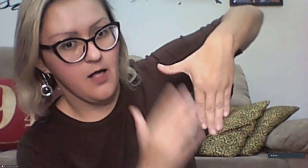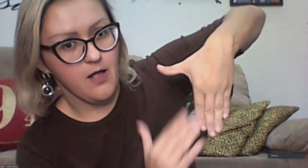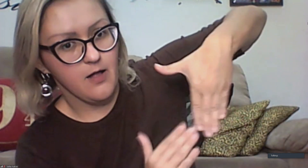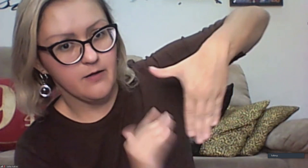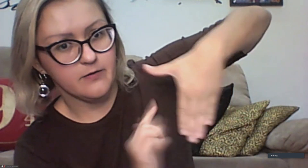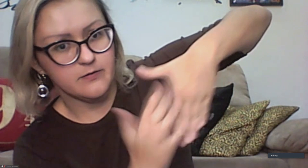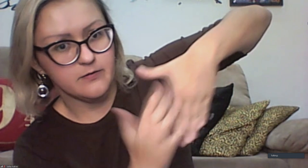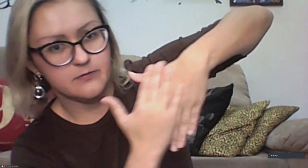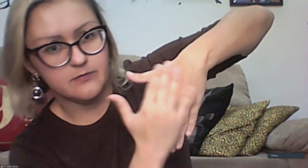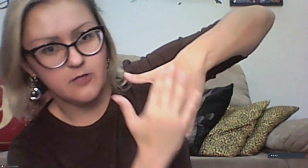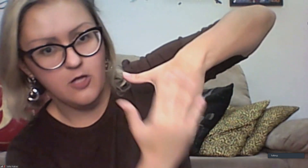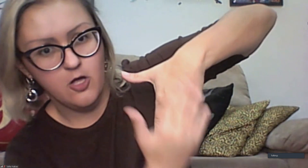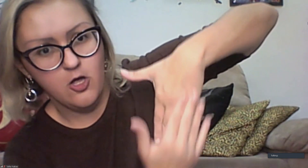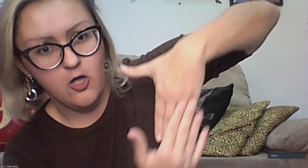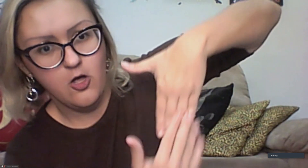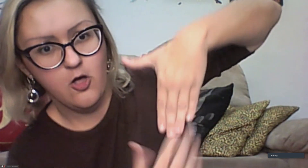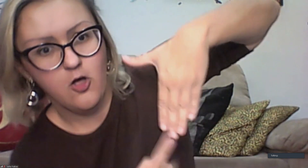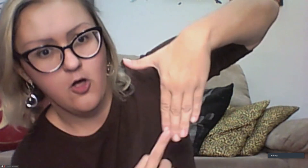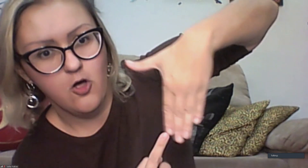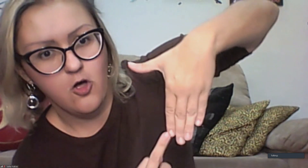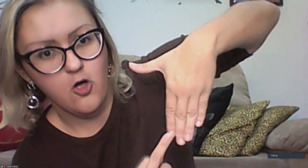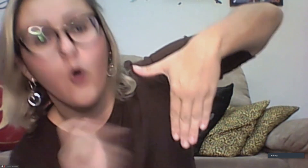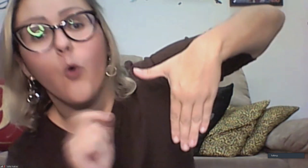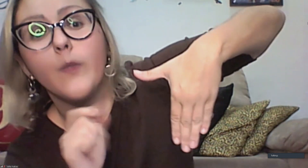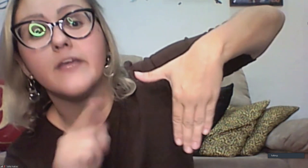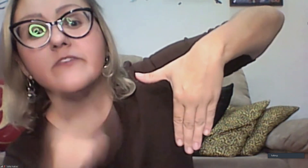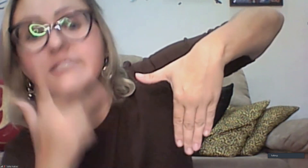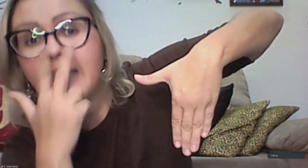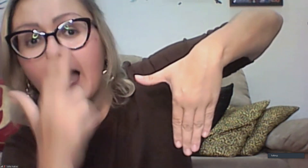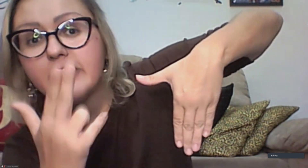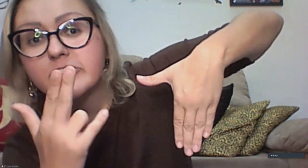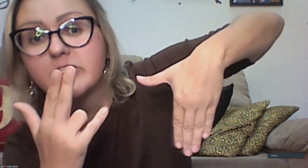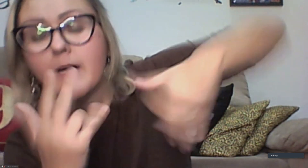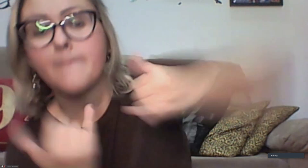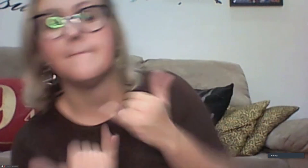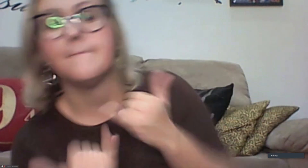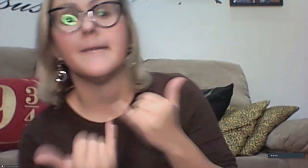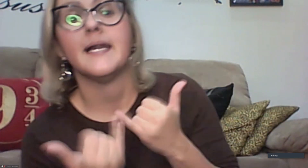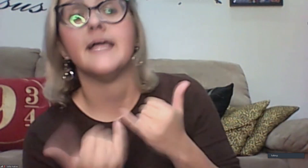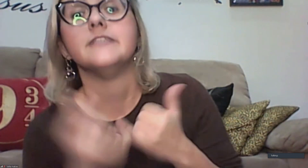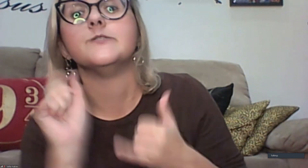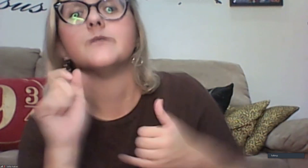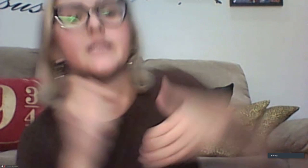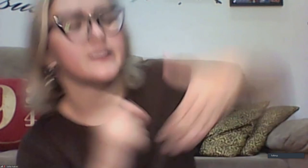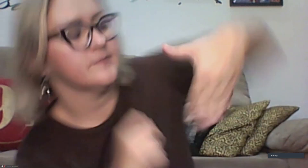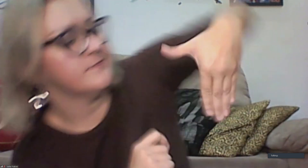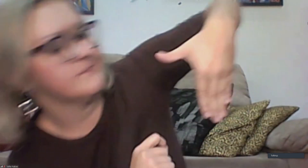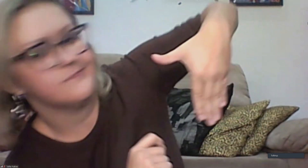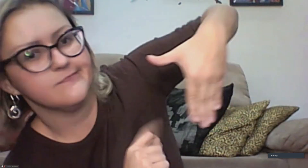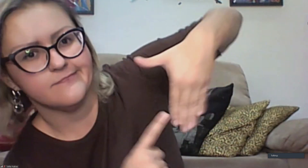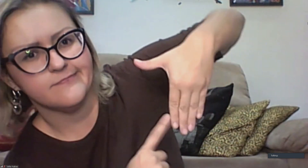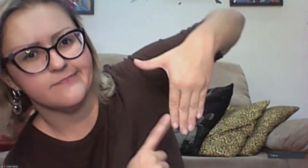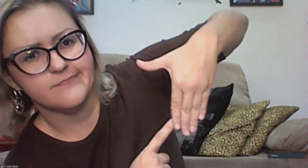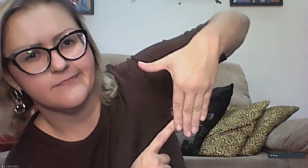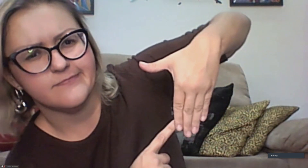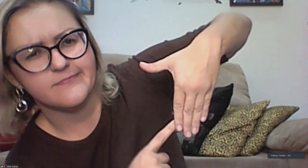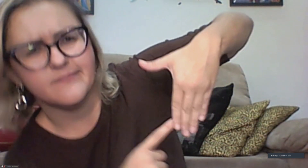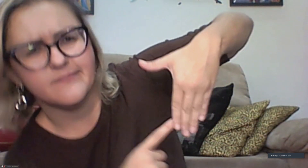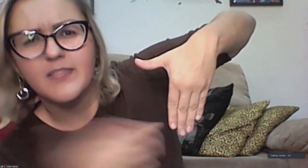mão. O que você acha que é? O que parece essa posição de mão? Sabe,